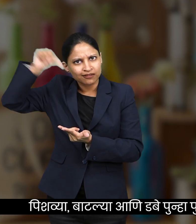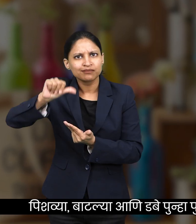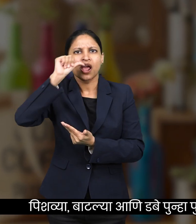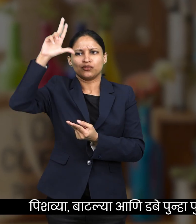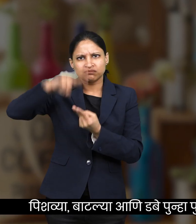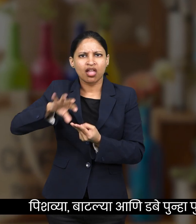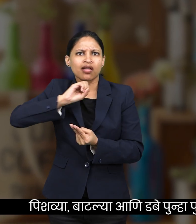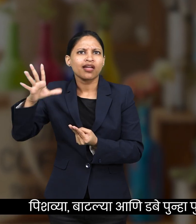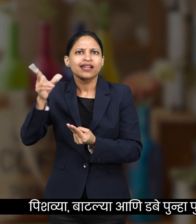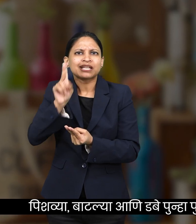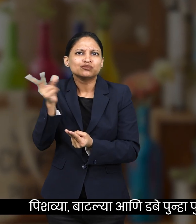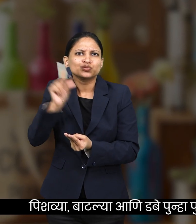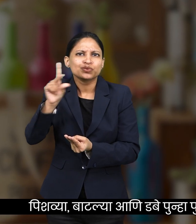पुनर्वापर करणे म्हणतात.